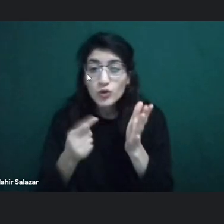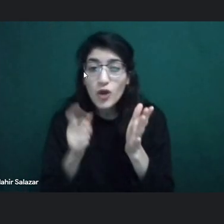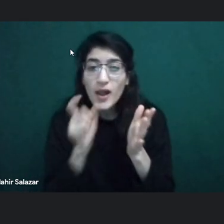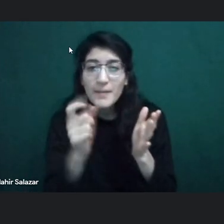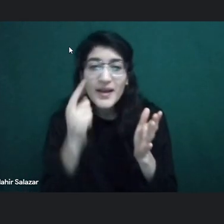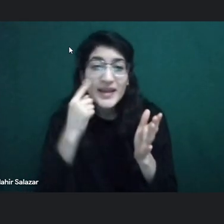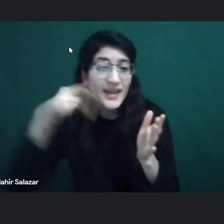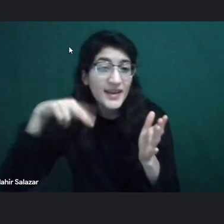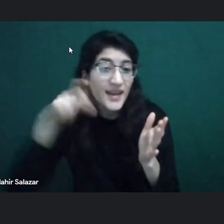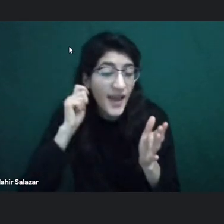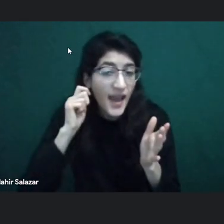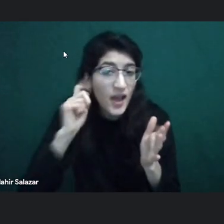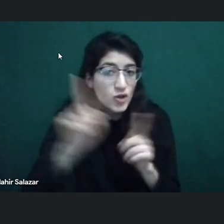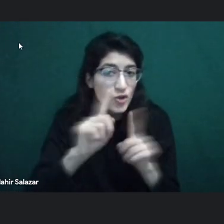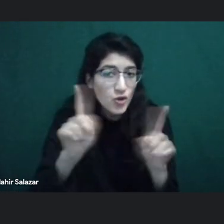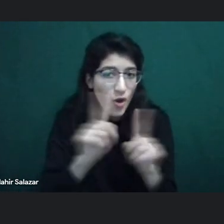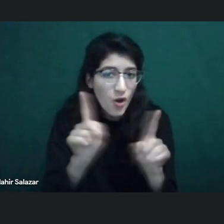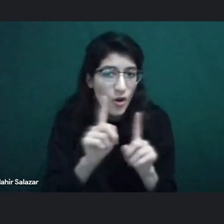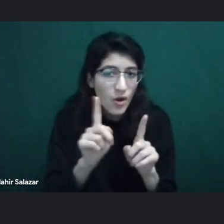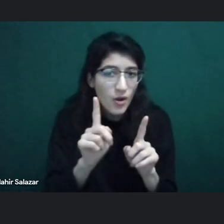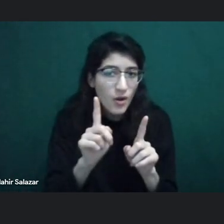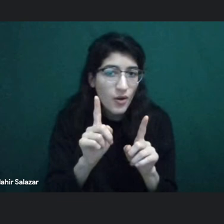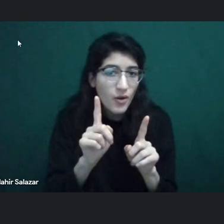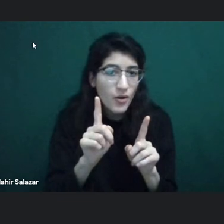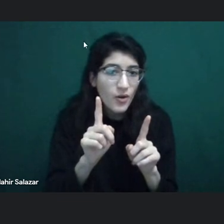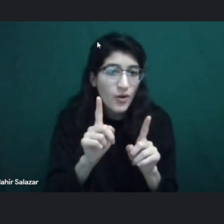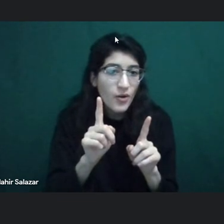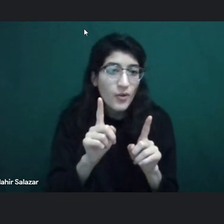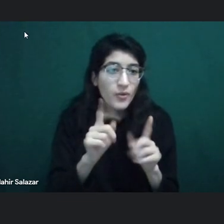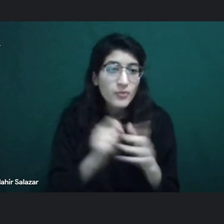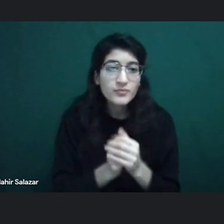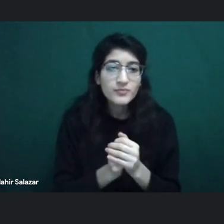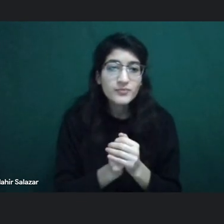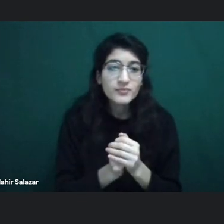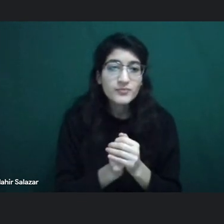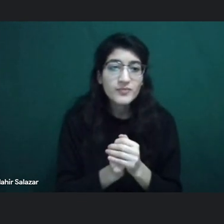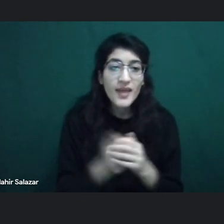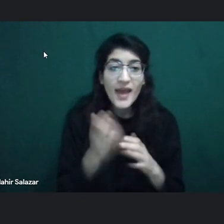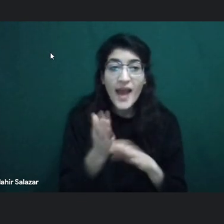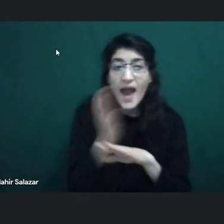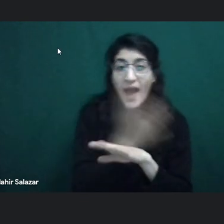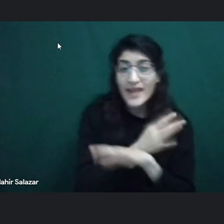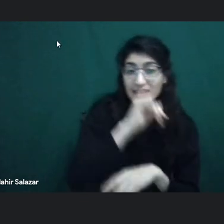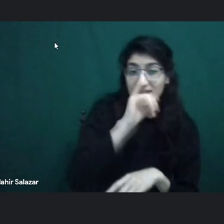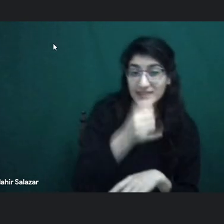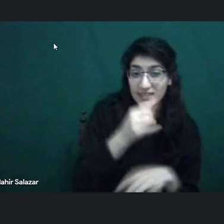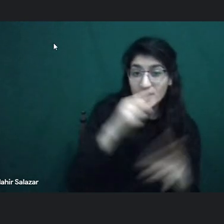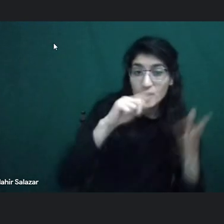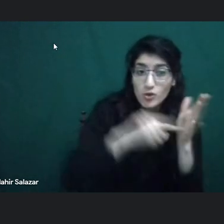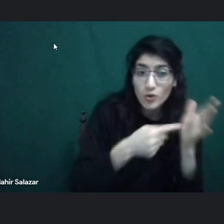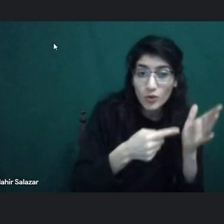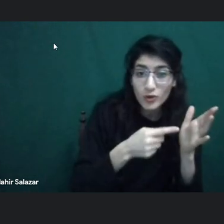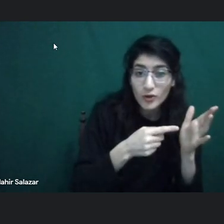que. No está. Hasta ahora habíamos visto siempre como núcleo. Acá training no está como núcleo, está como que.